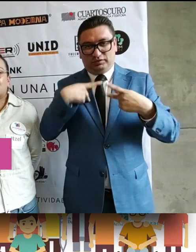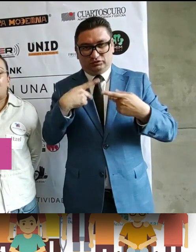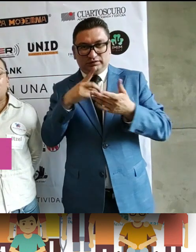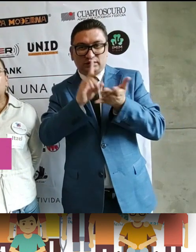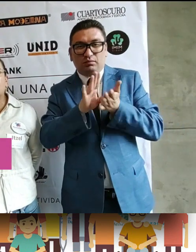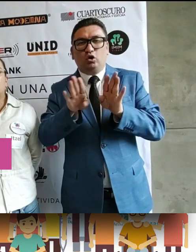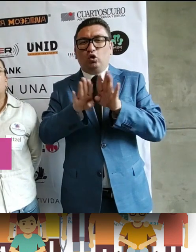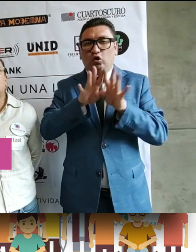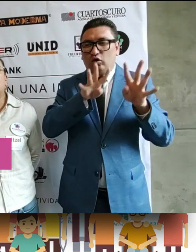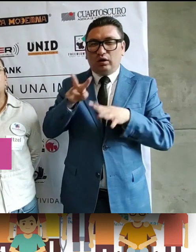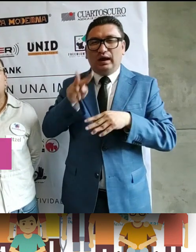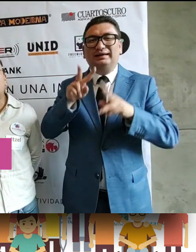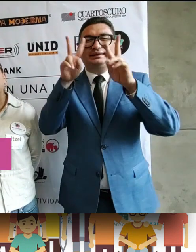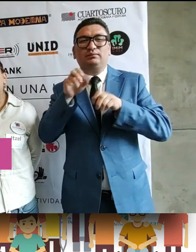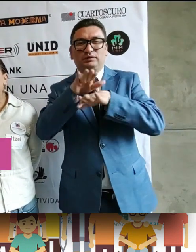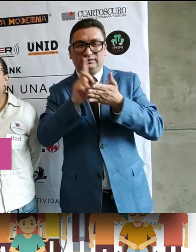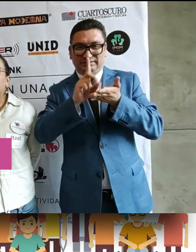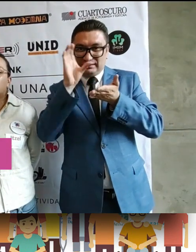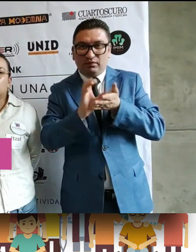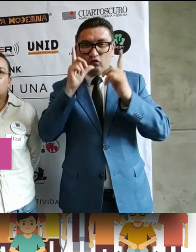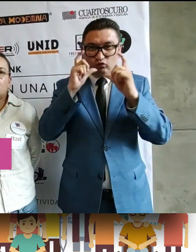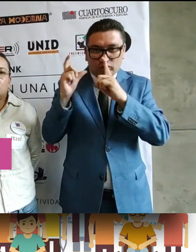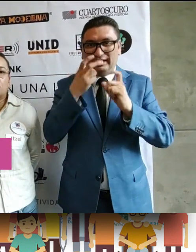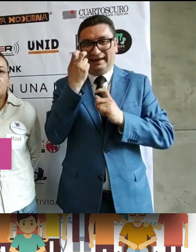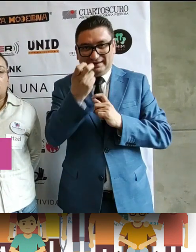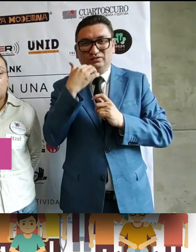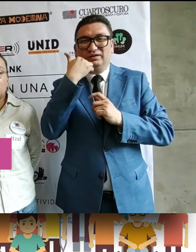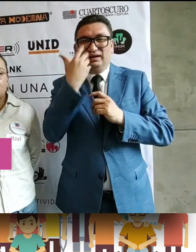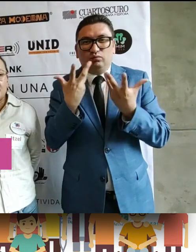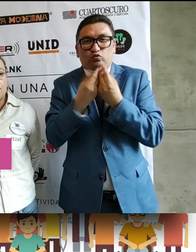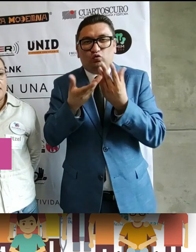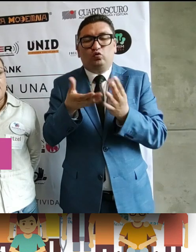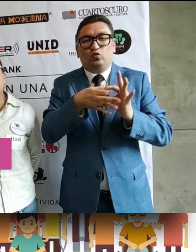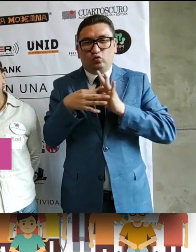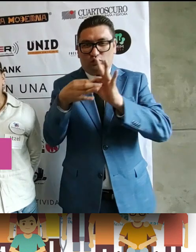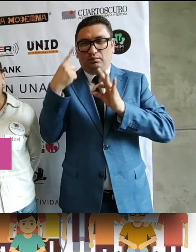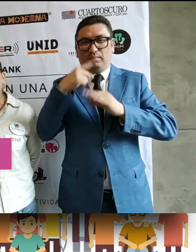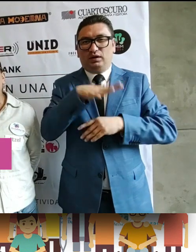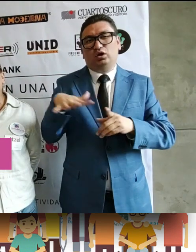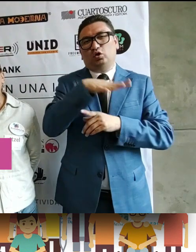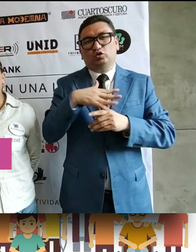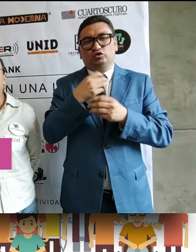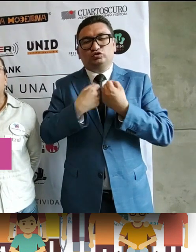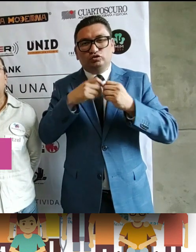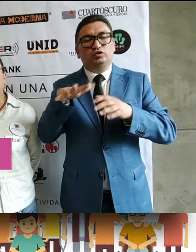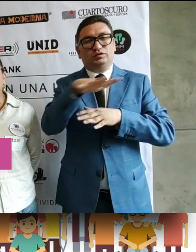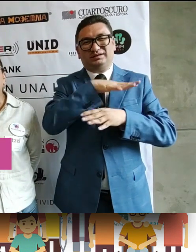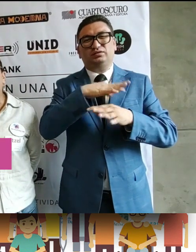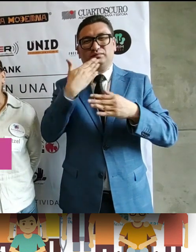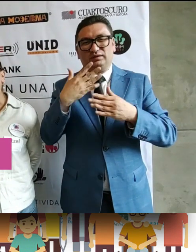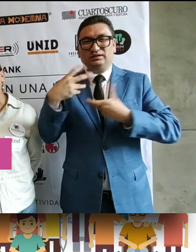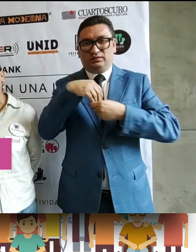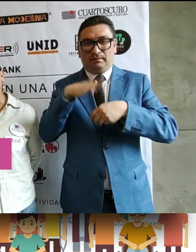que se hable más sobre discapacidad y que podamos construir juntos entornos más solidarios, más suficientes por favor,